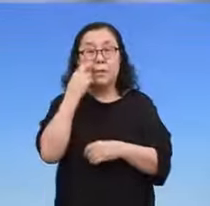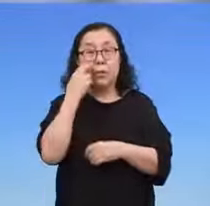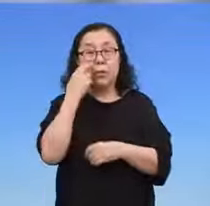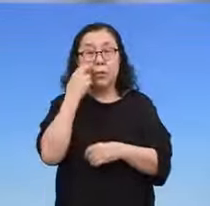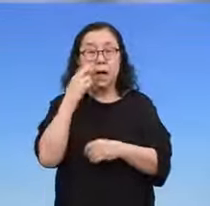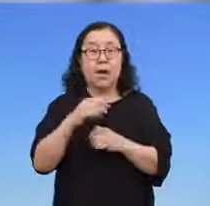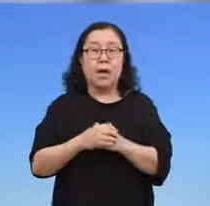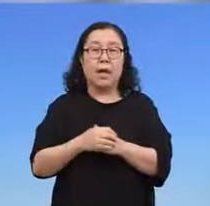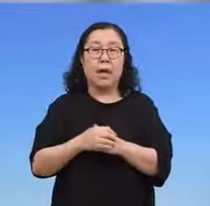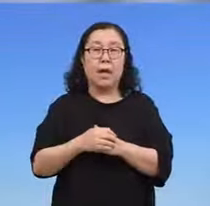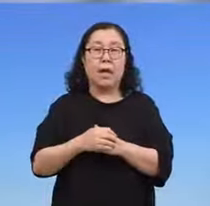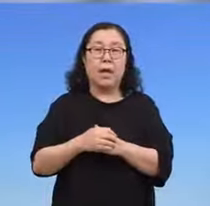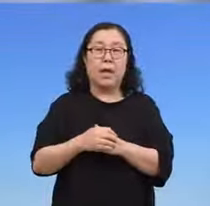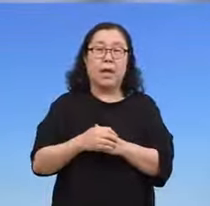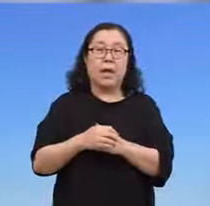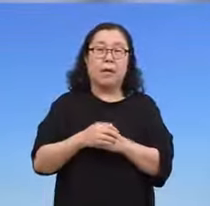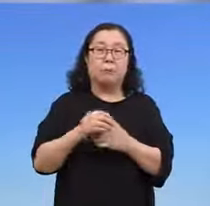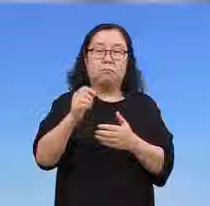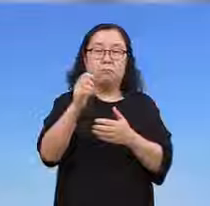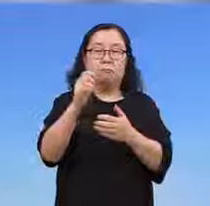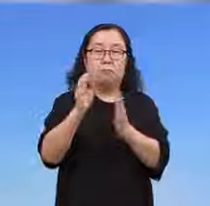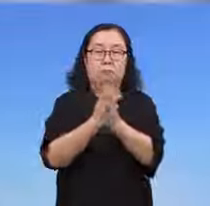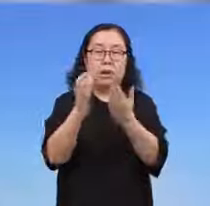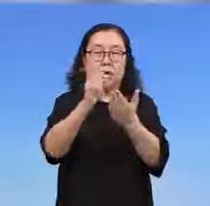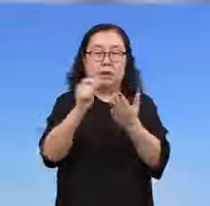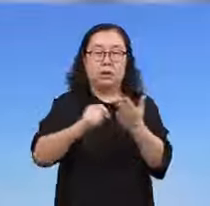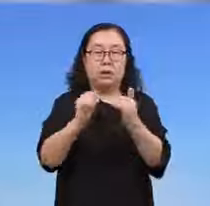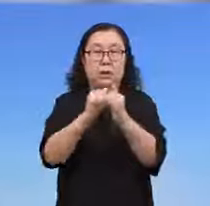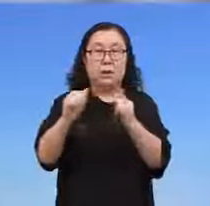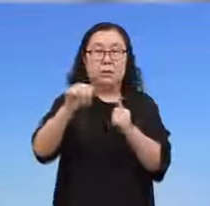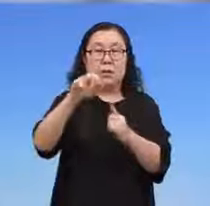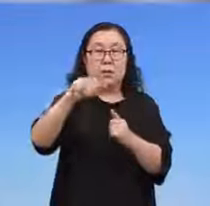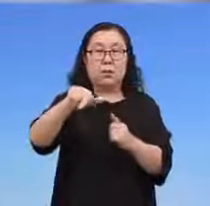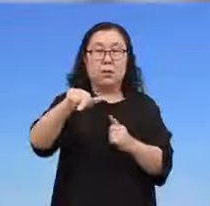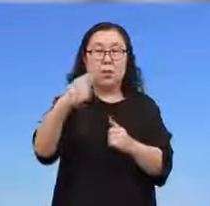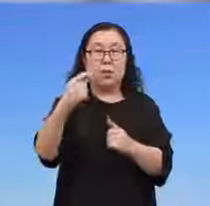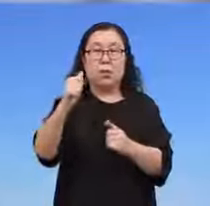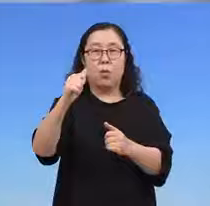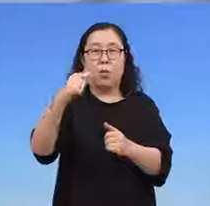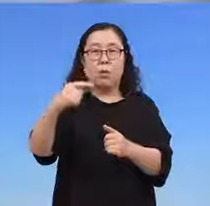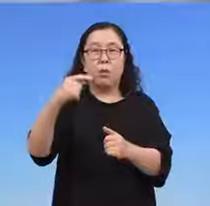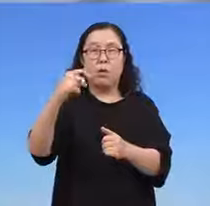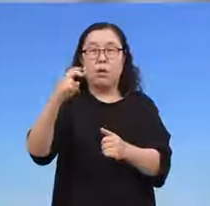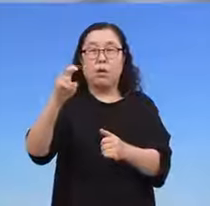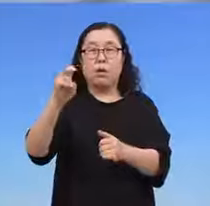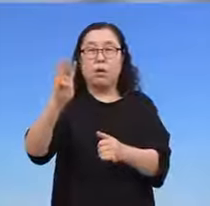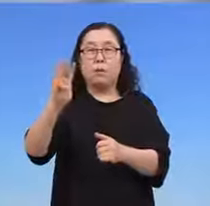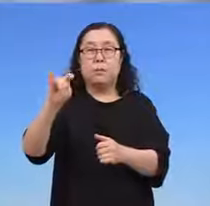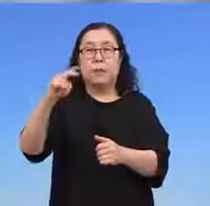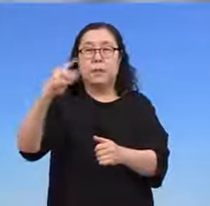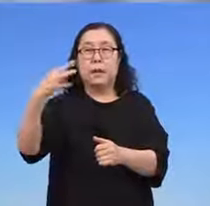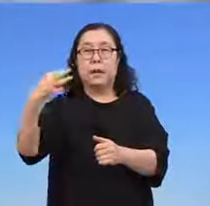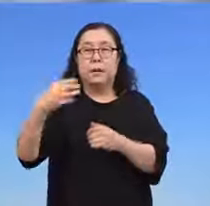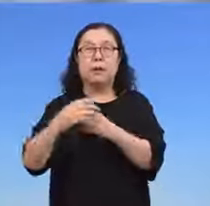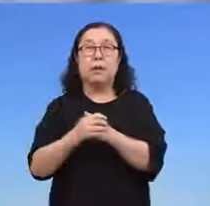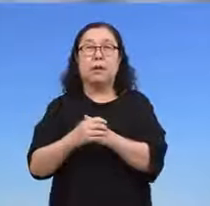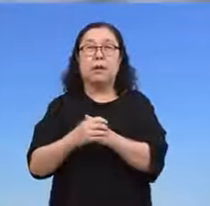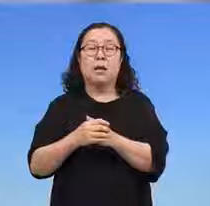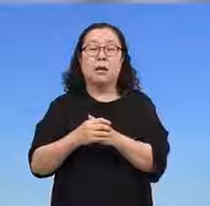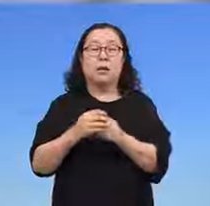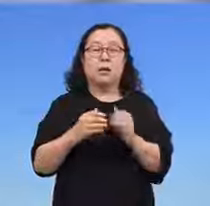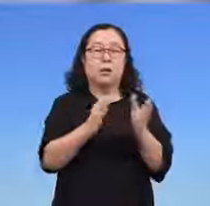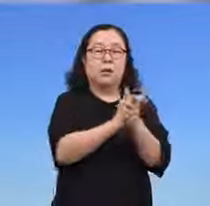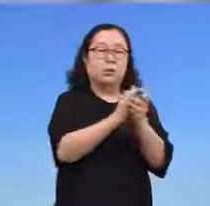미국의 소설가 고 비달이라는 사람도 비슷한 뉘앙스의 말을 했습니다. 친구가 성공할 때마다 나는